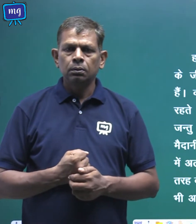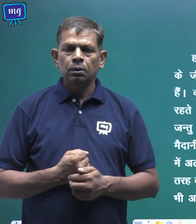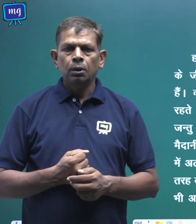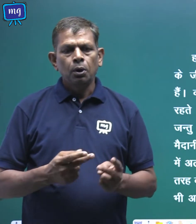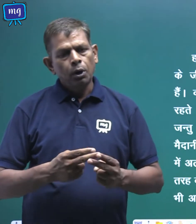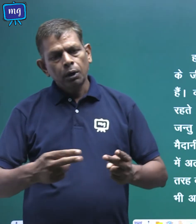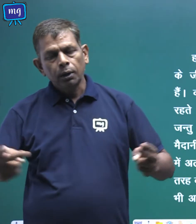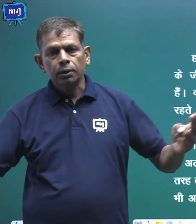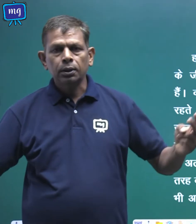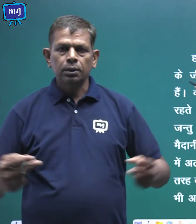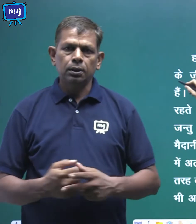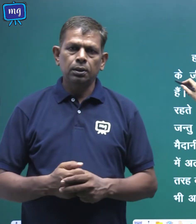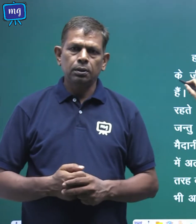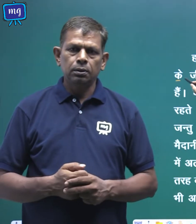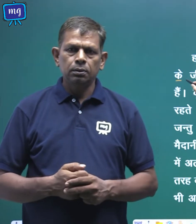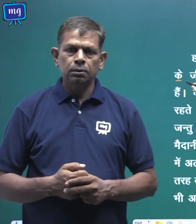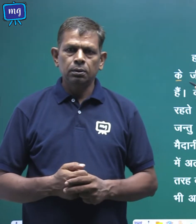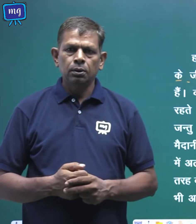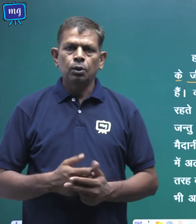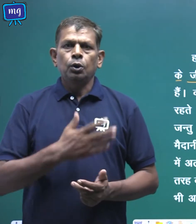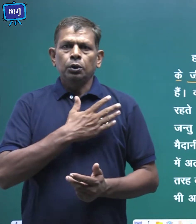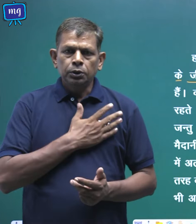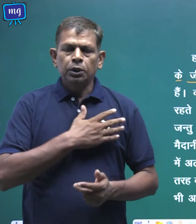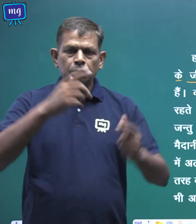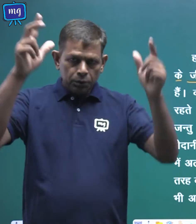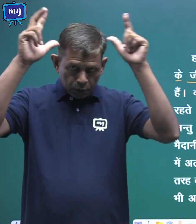कई तरह के जीव जंतु